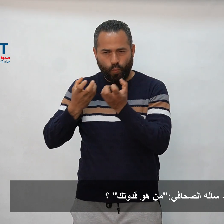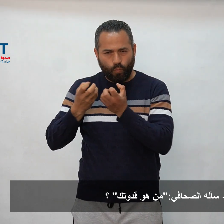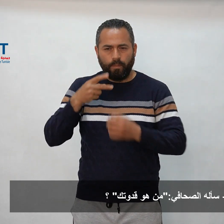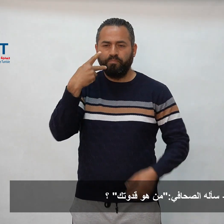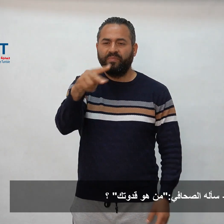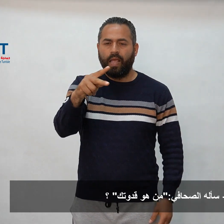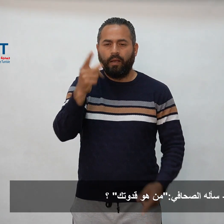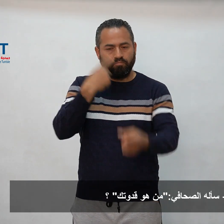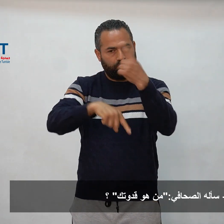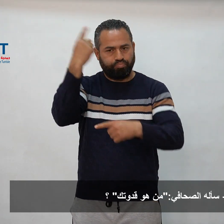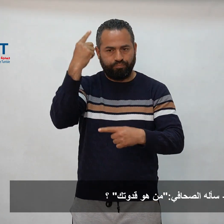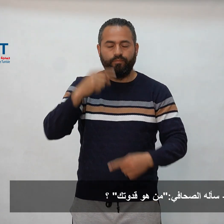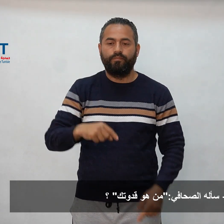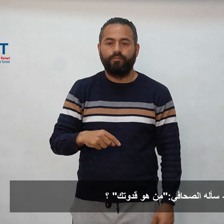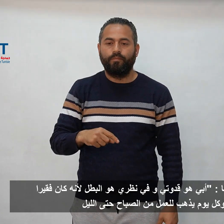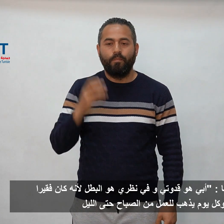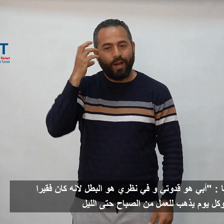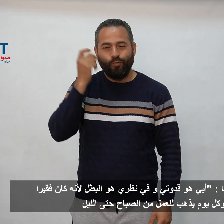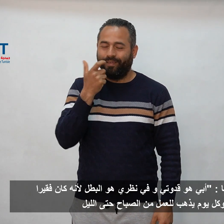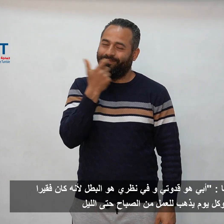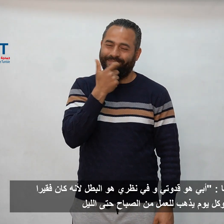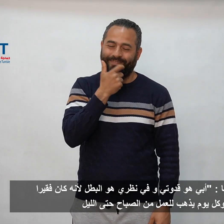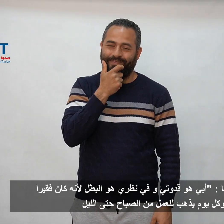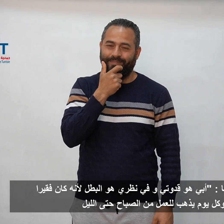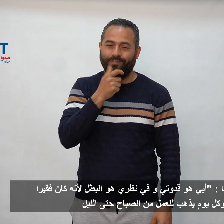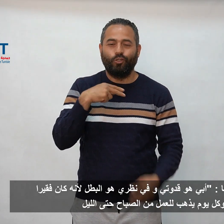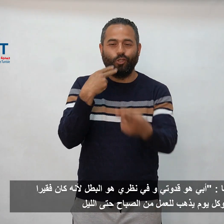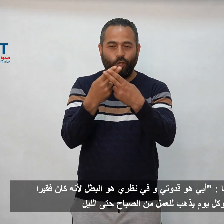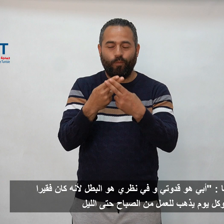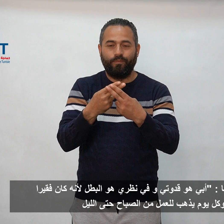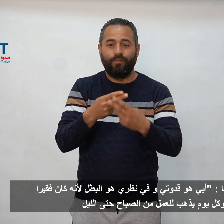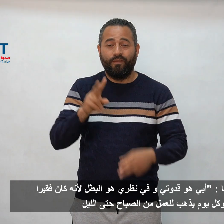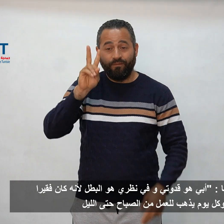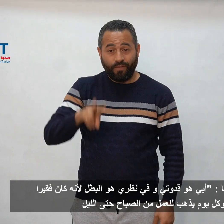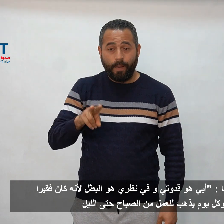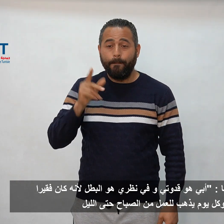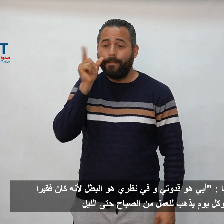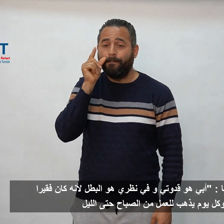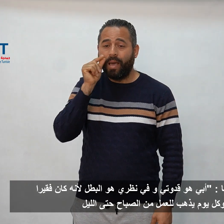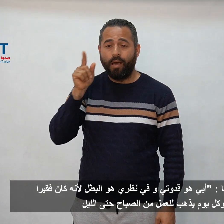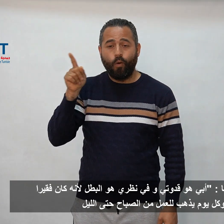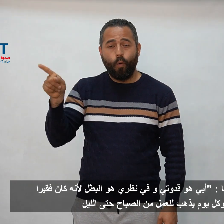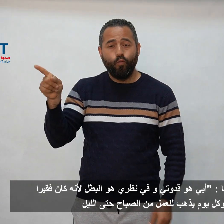قدوتك؟ أجابه مارادونا: أبي هو قدوتي، وفي نظري هو